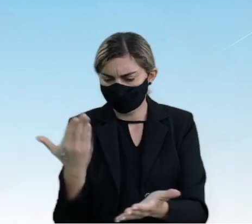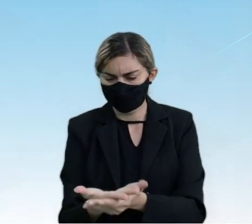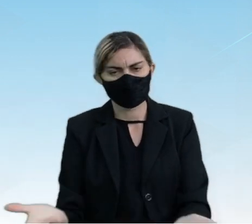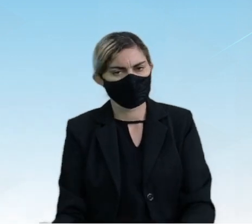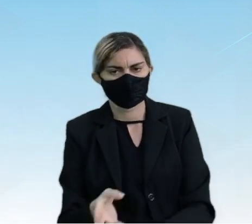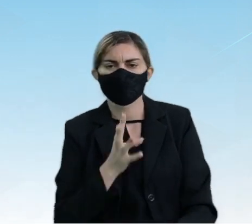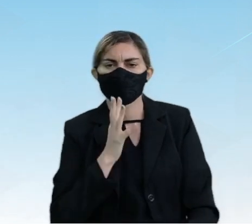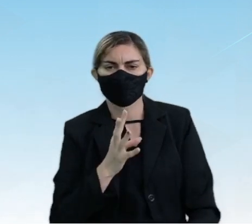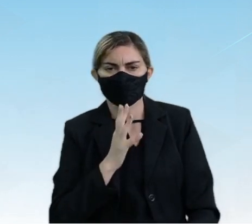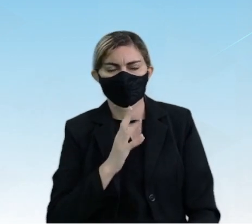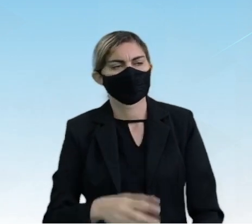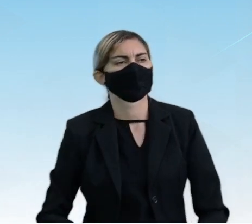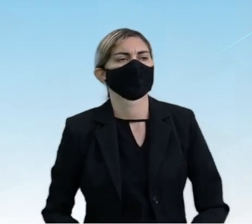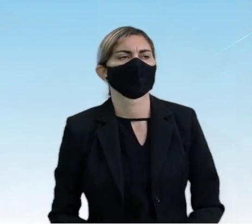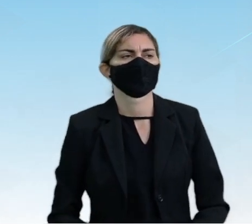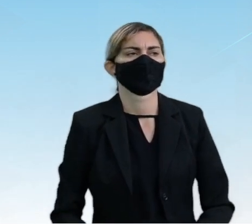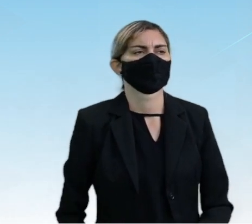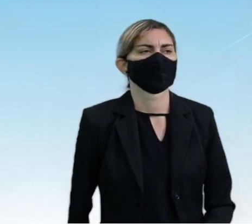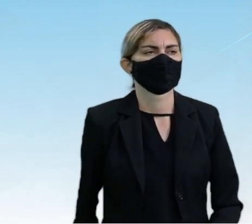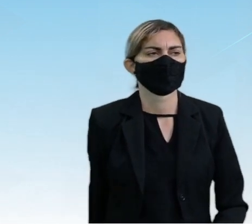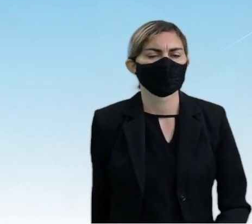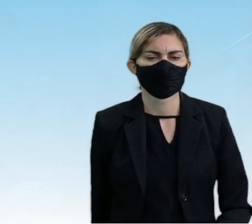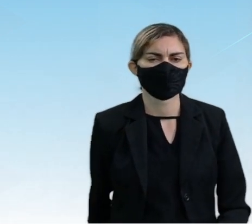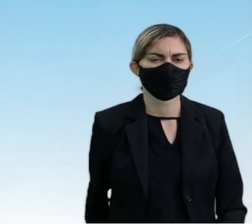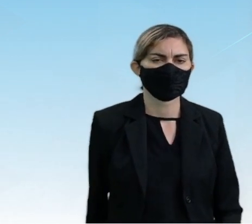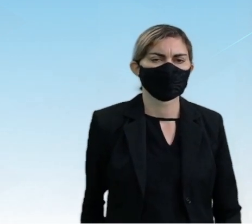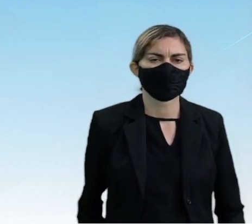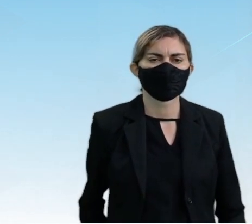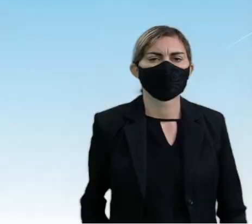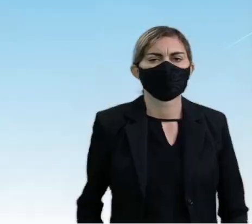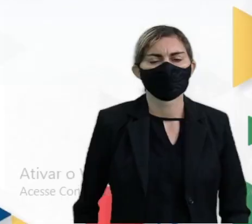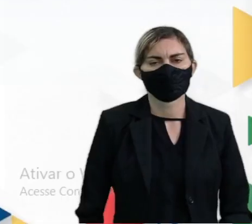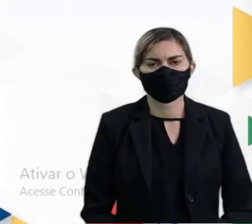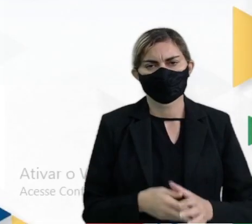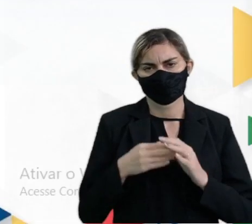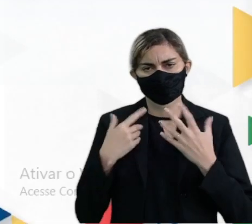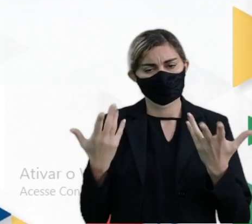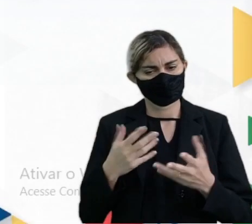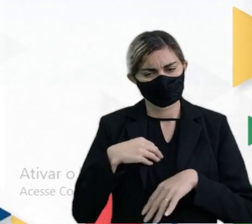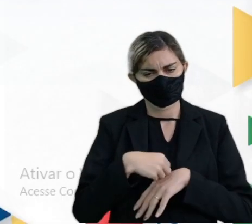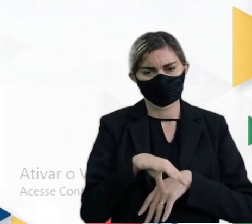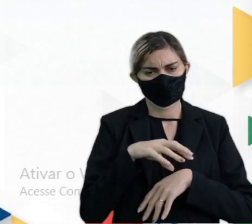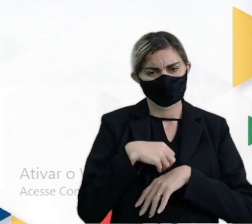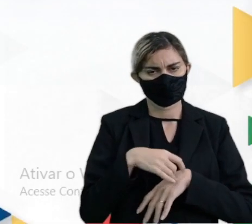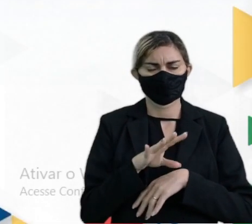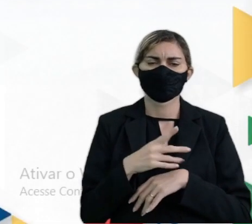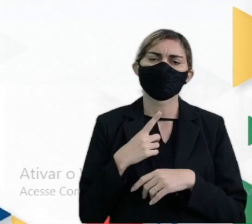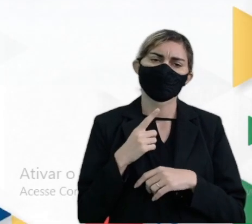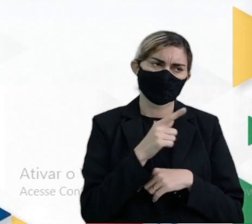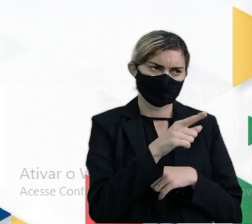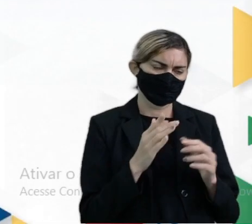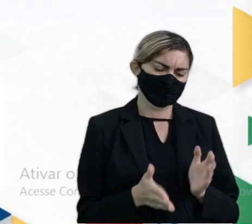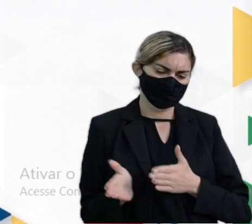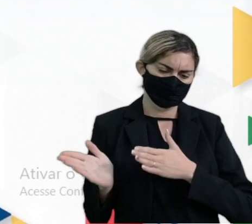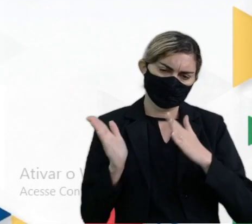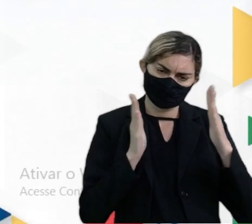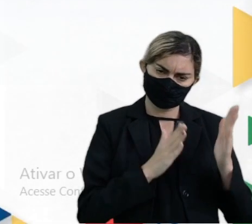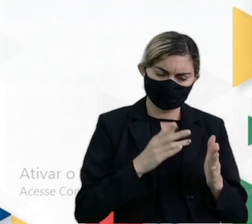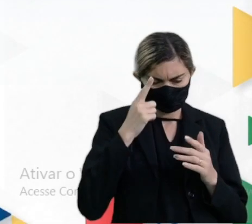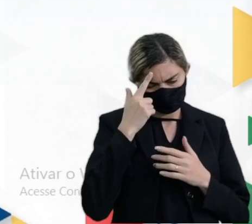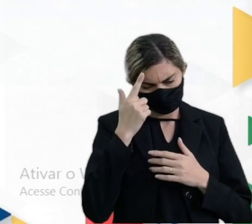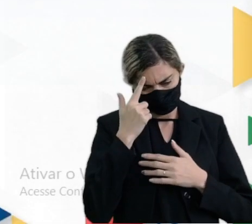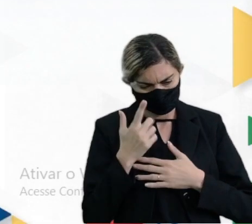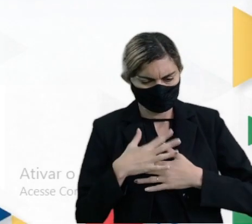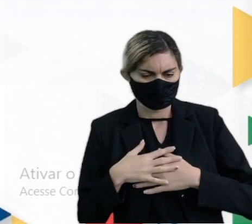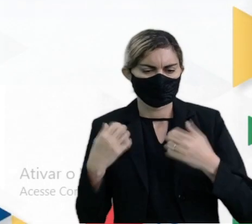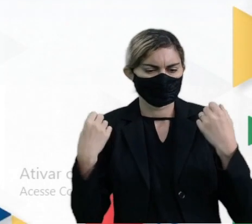são os esportes olímpicos. E aí a gente traz um pouco dessa parte mais mente da